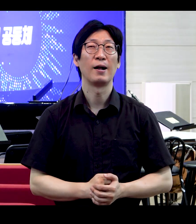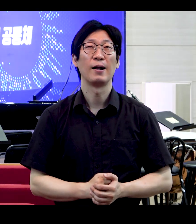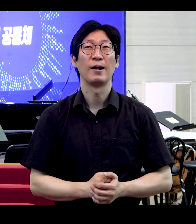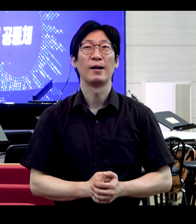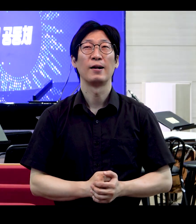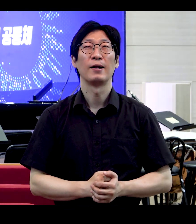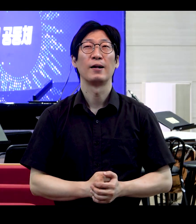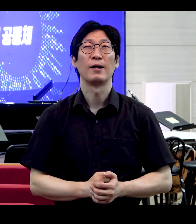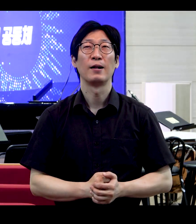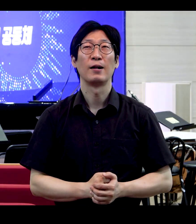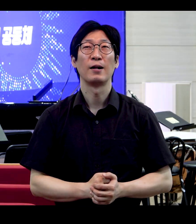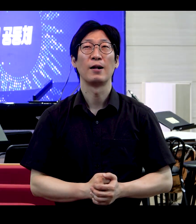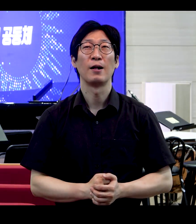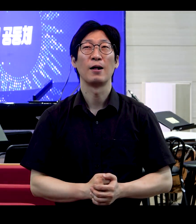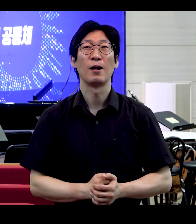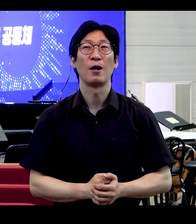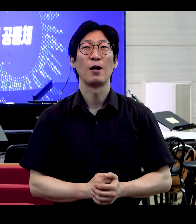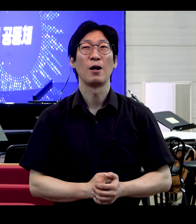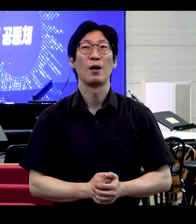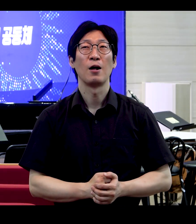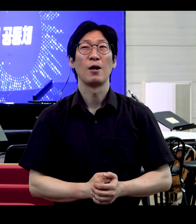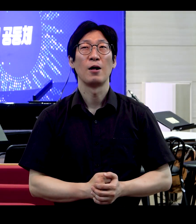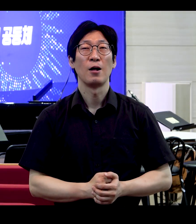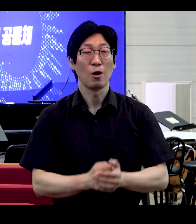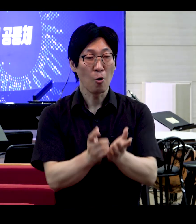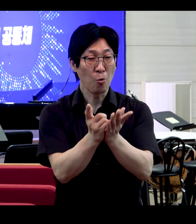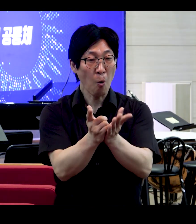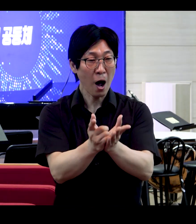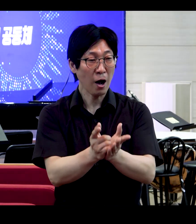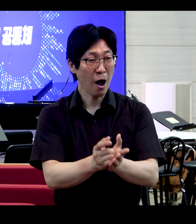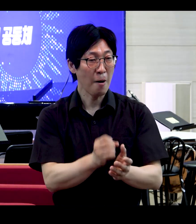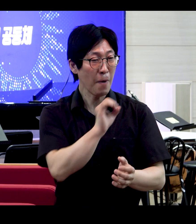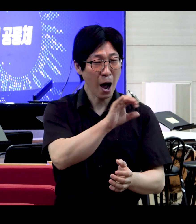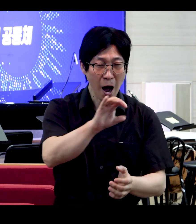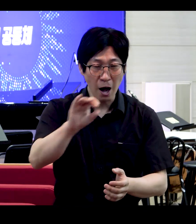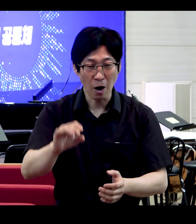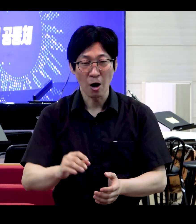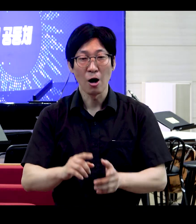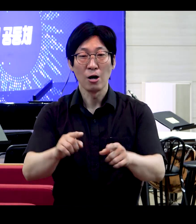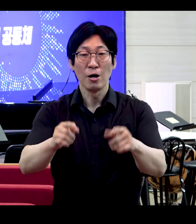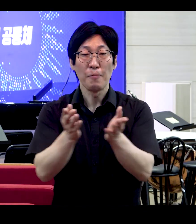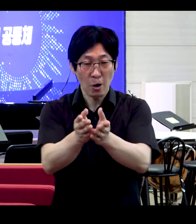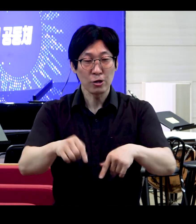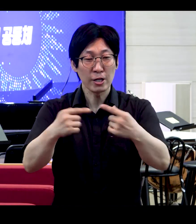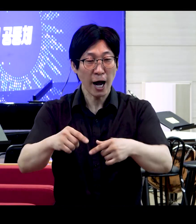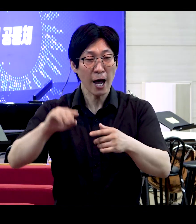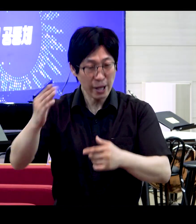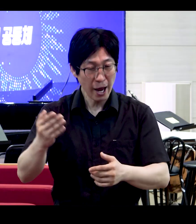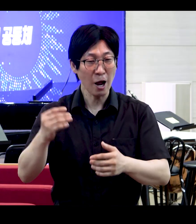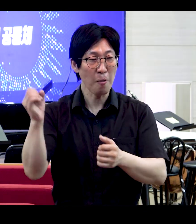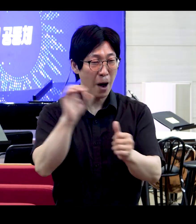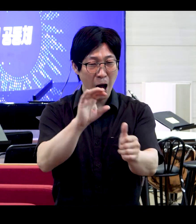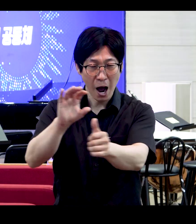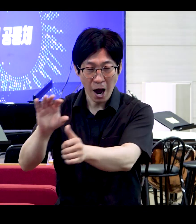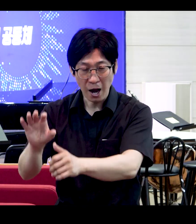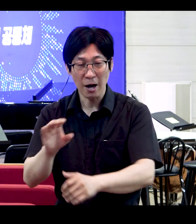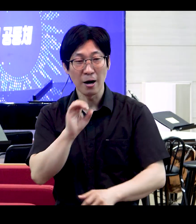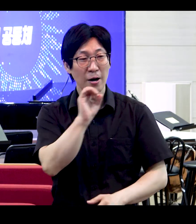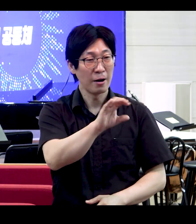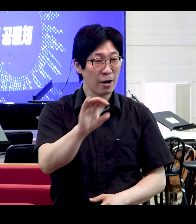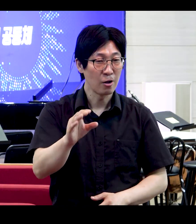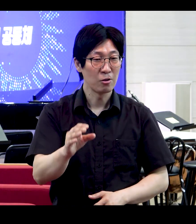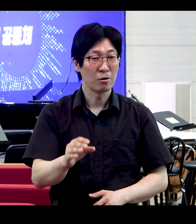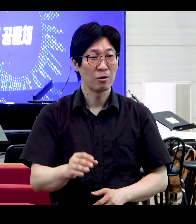그렇습니다. 당시 제정신 가진 사람들의 생각으로 볼 때는 다 미친 짓이에요. 아니, 산 위에다가 엄청난